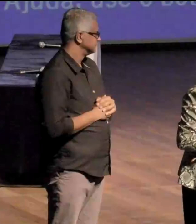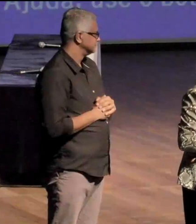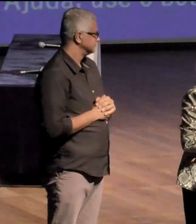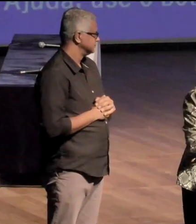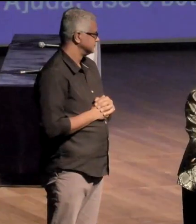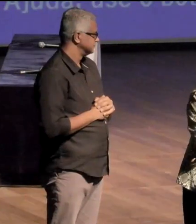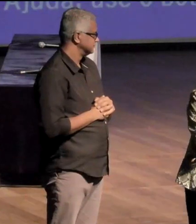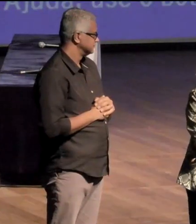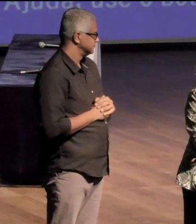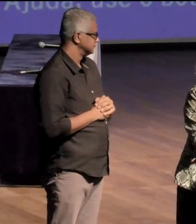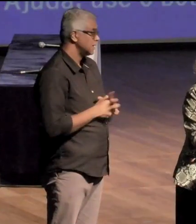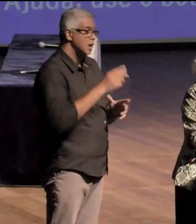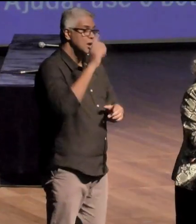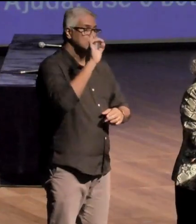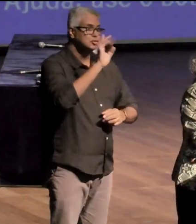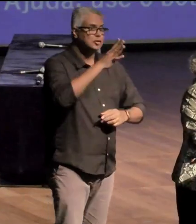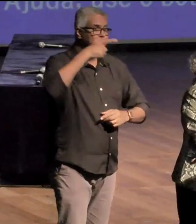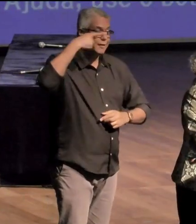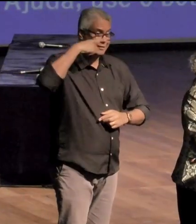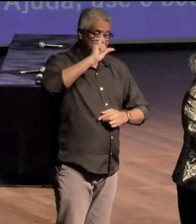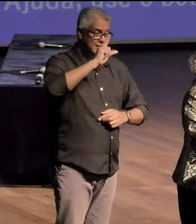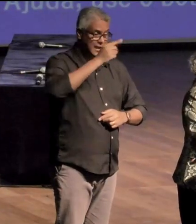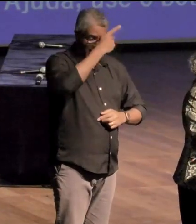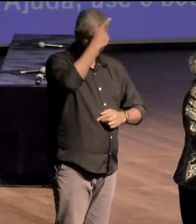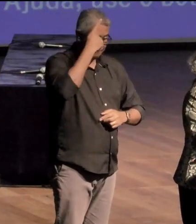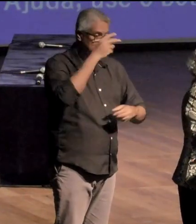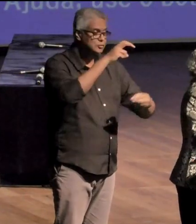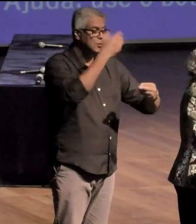mas só que vai ganhar quem tiver aqui